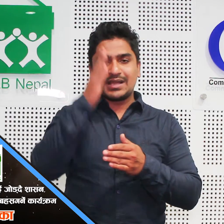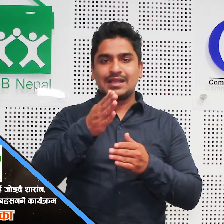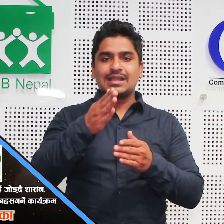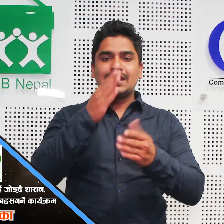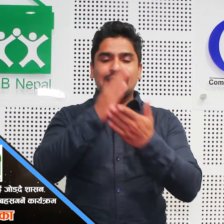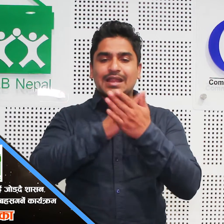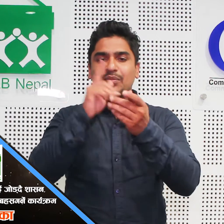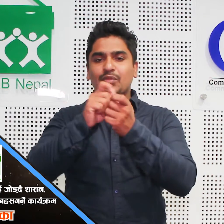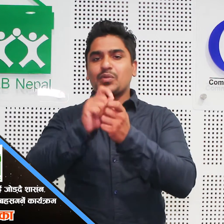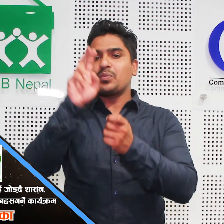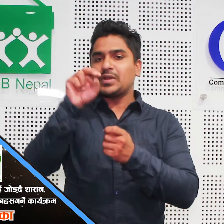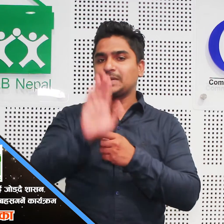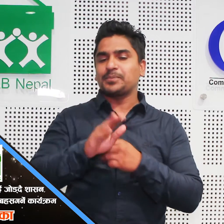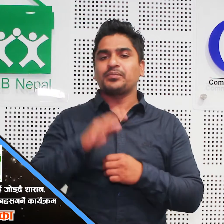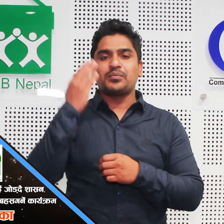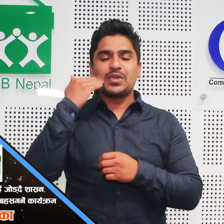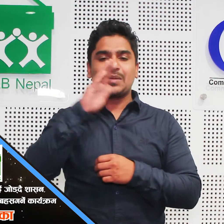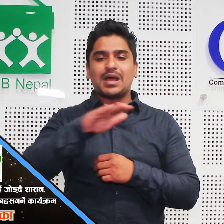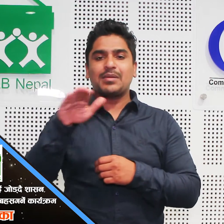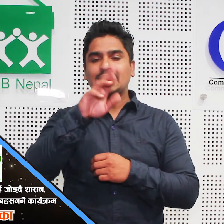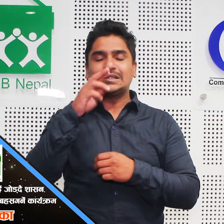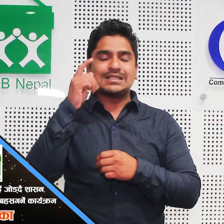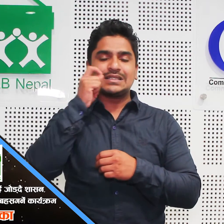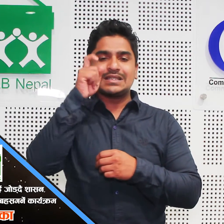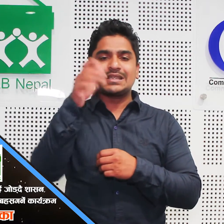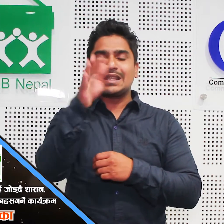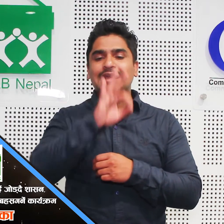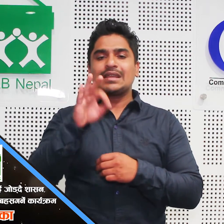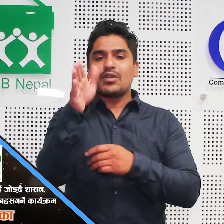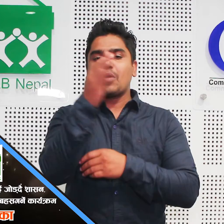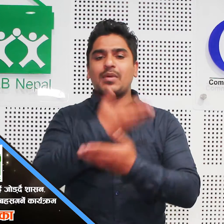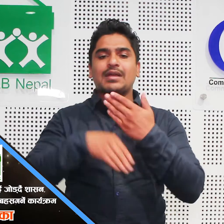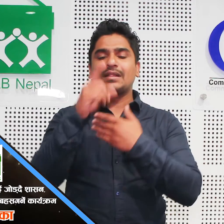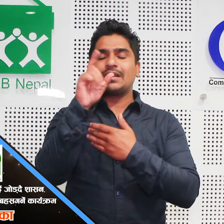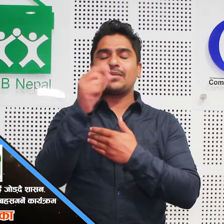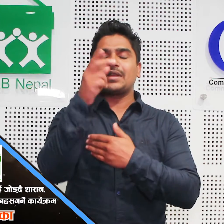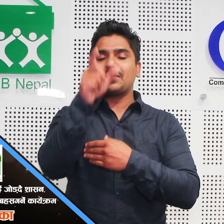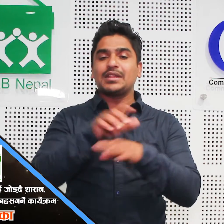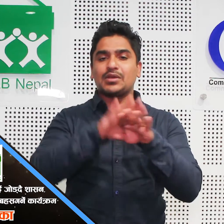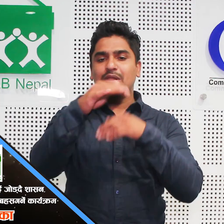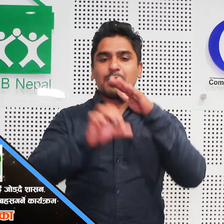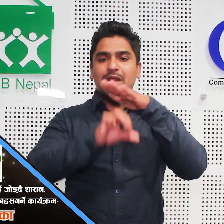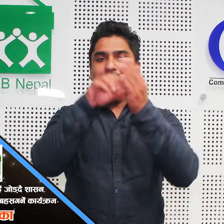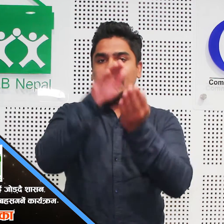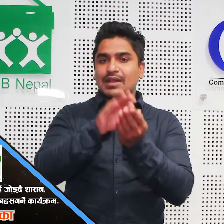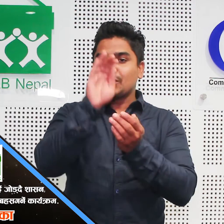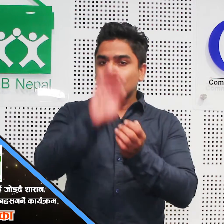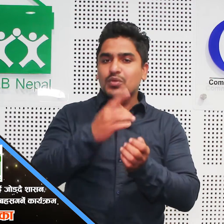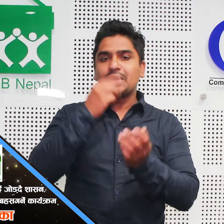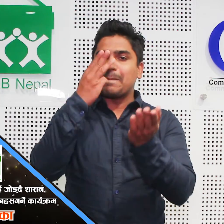कार्यक्रम बनाउनु पर्दछ। महिला, बालबालिका, ज्येष्ठ नागरिक र अपाङ्गता भएका व्यक्तिहरूलाई प्राथमिकतामा राख्न सके मात्रै स्थानीय